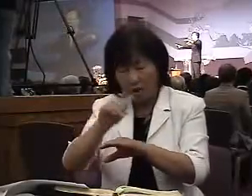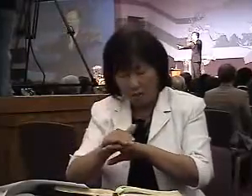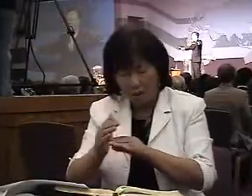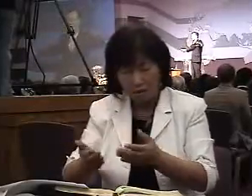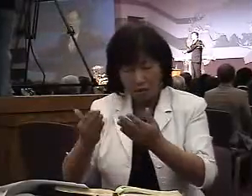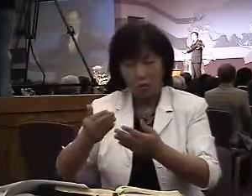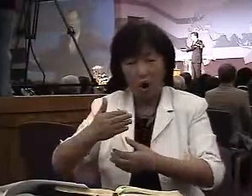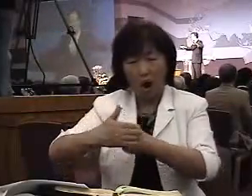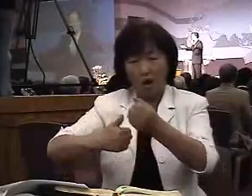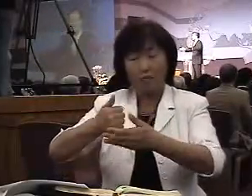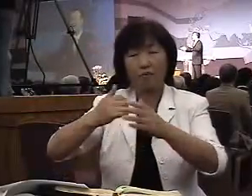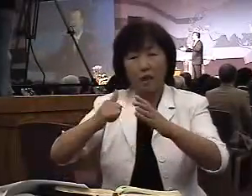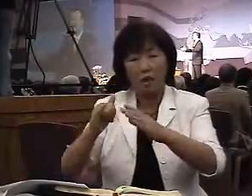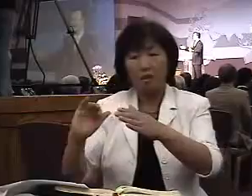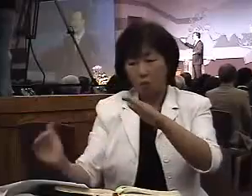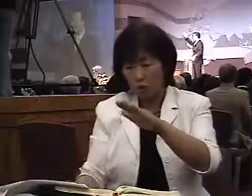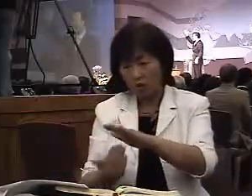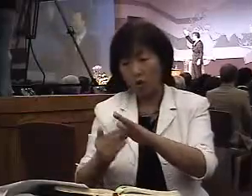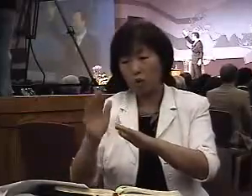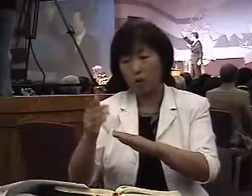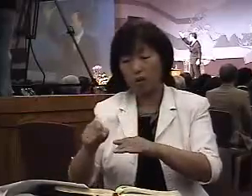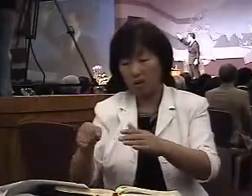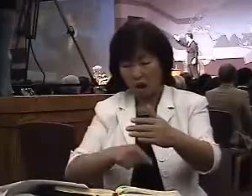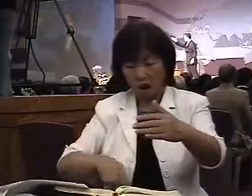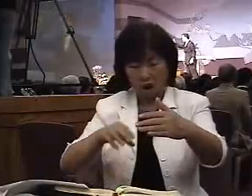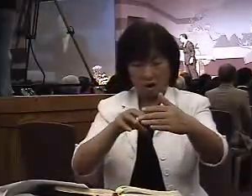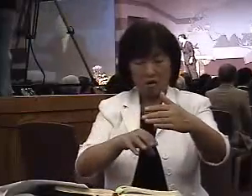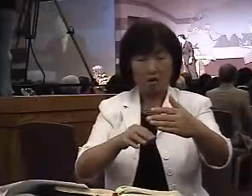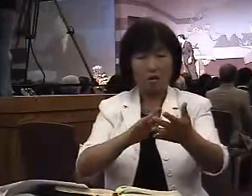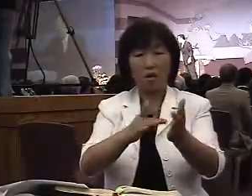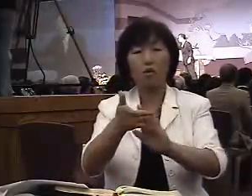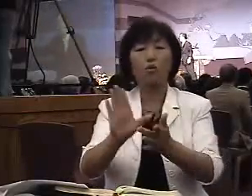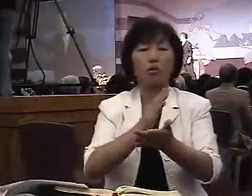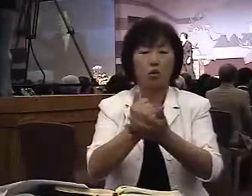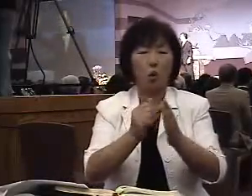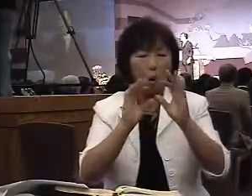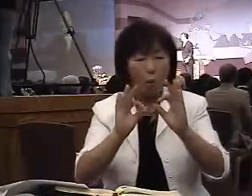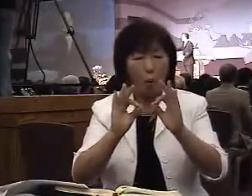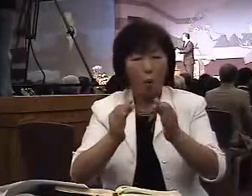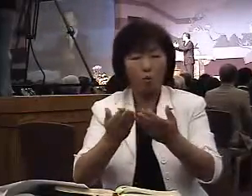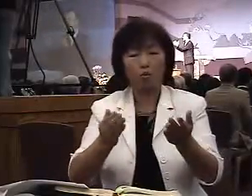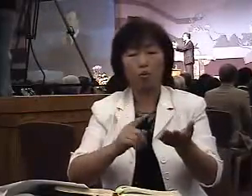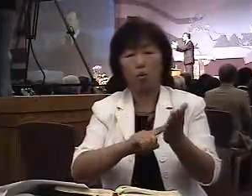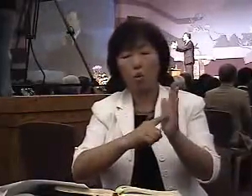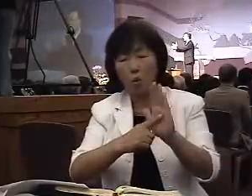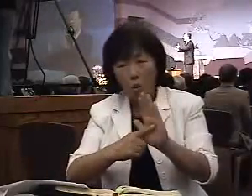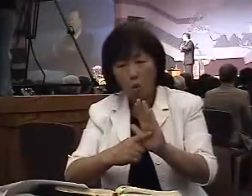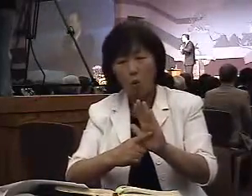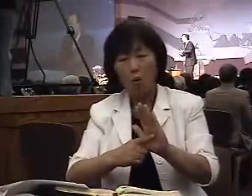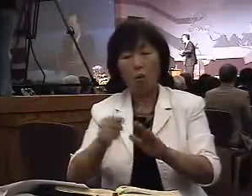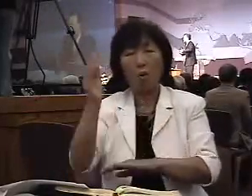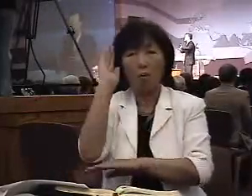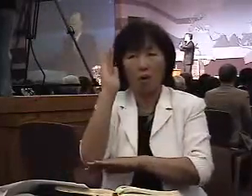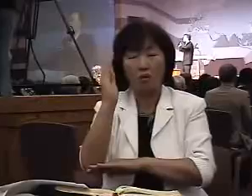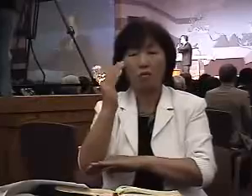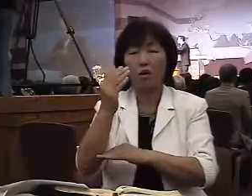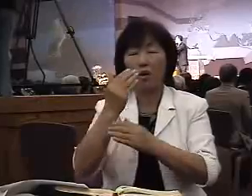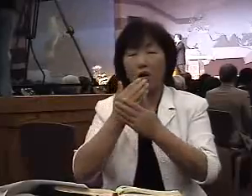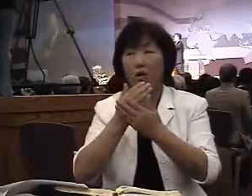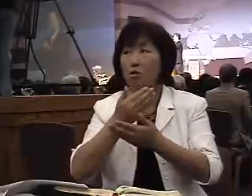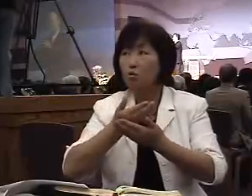하나님 나라가 이루어지고 그 안에서 예수 그리스도가 보여주시고 말씀해 주신 의를 내가